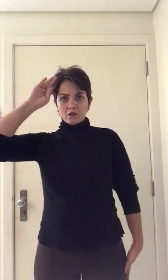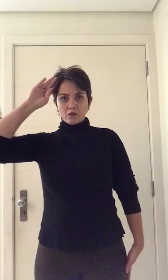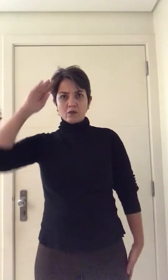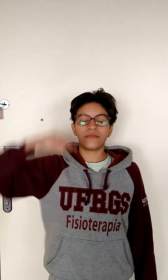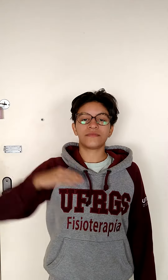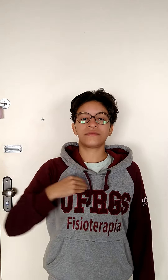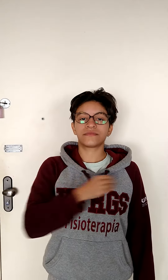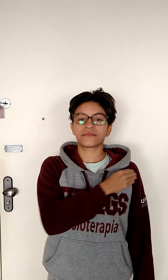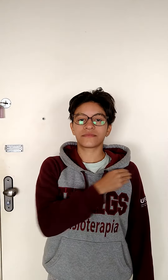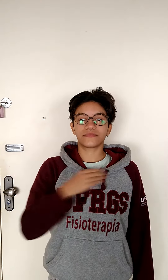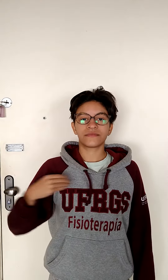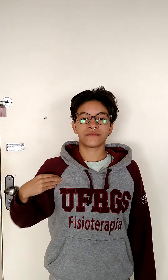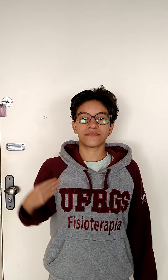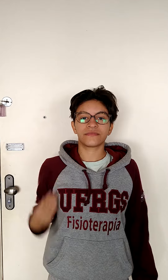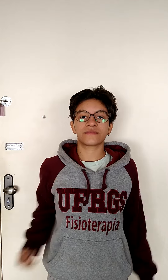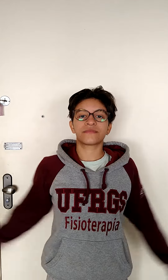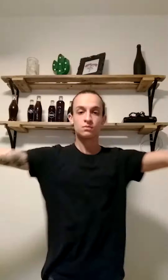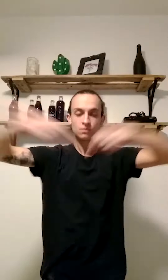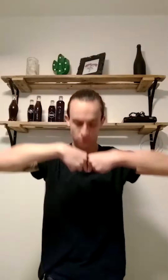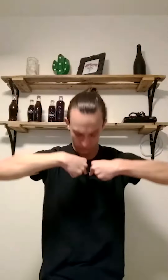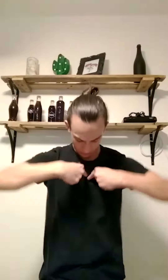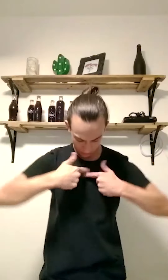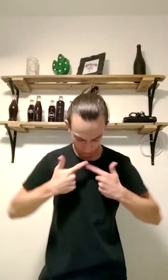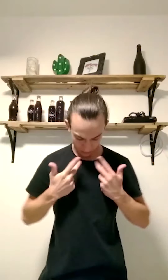quadrilha, viva São João. Somos